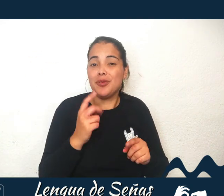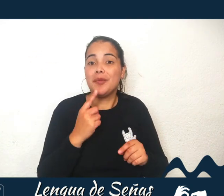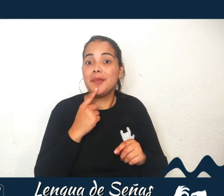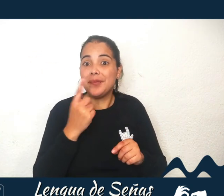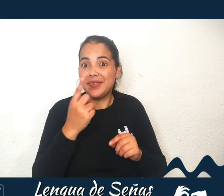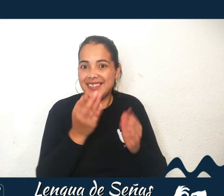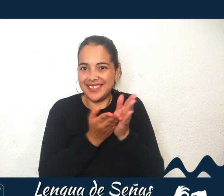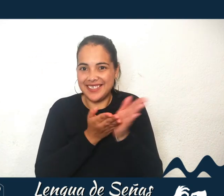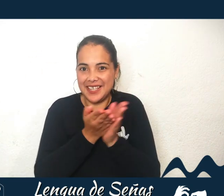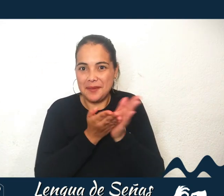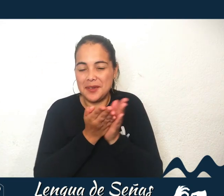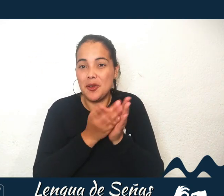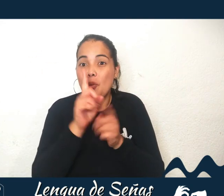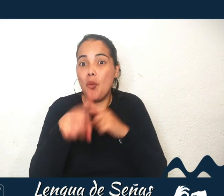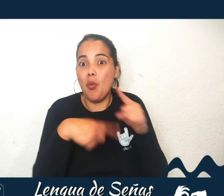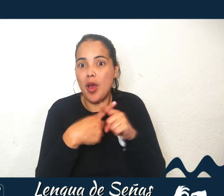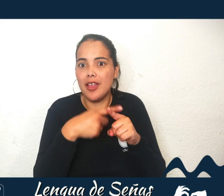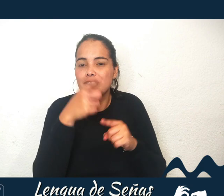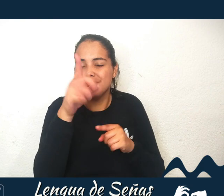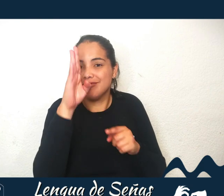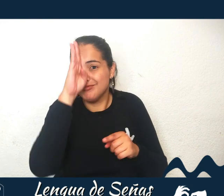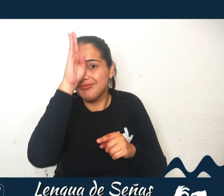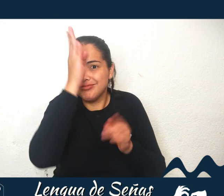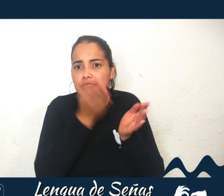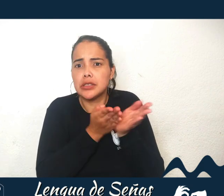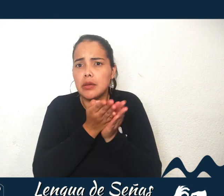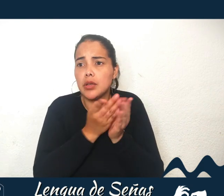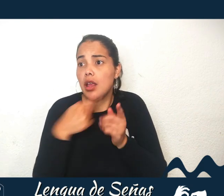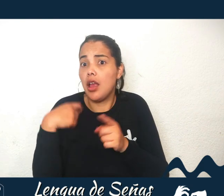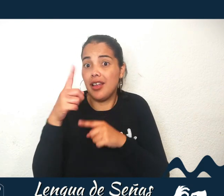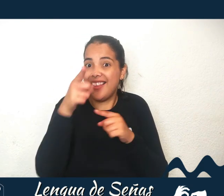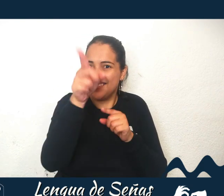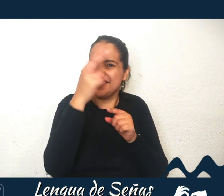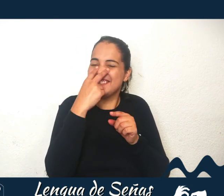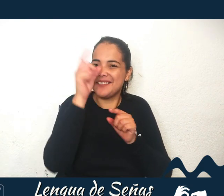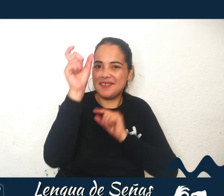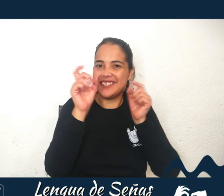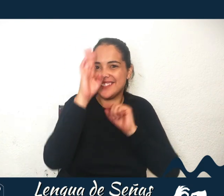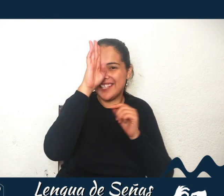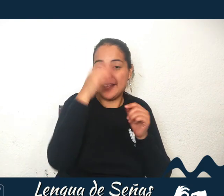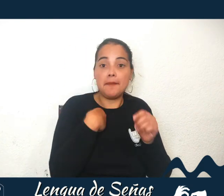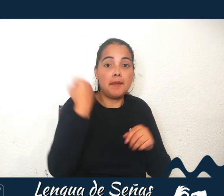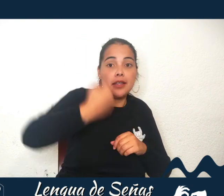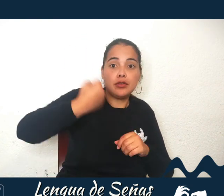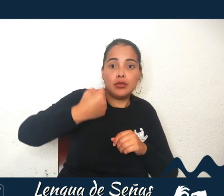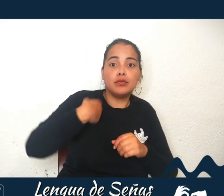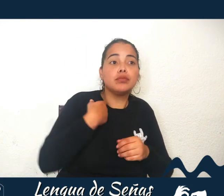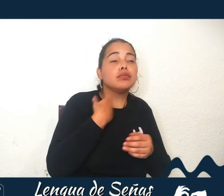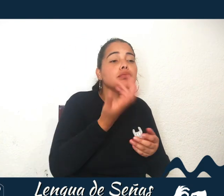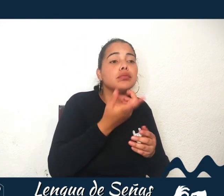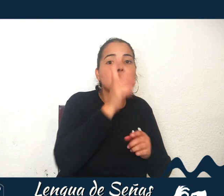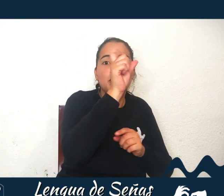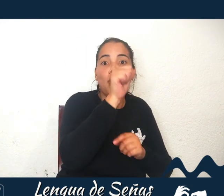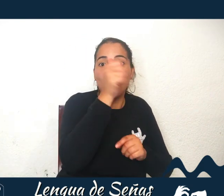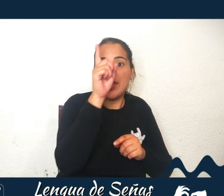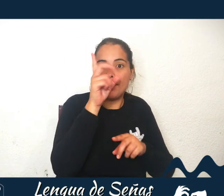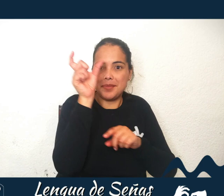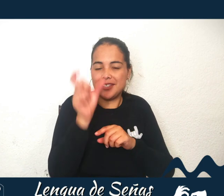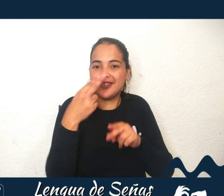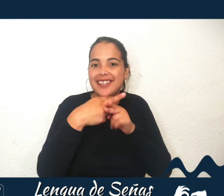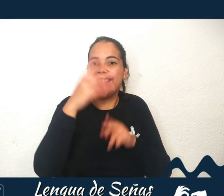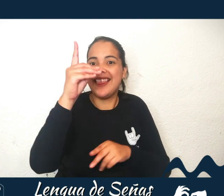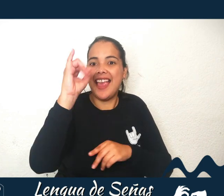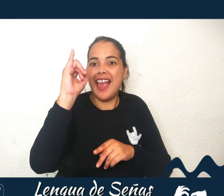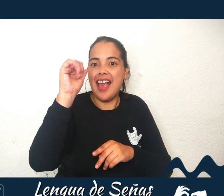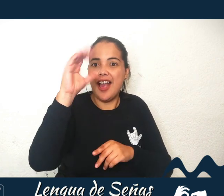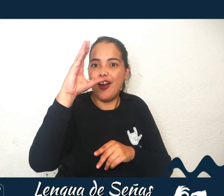servicio, más bien es una palabra un poco más específica y tiene que ver con el servicio que alguien daba